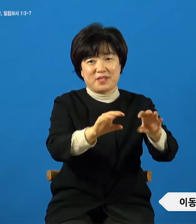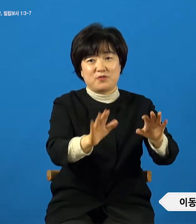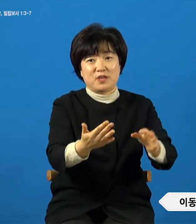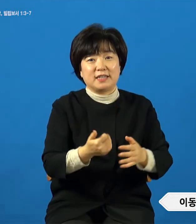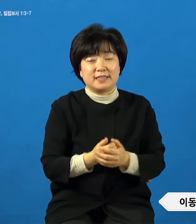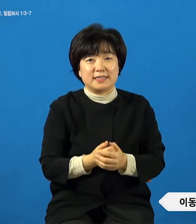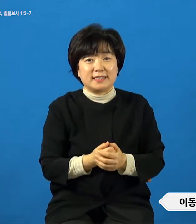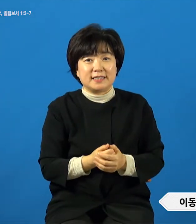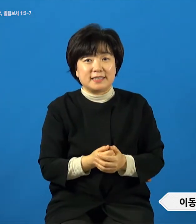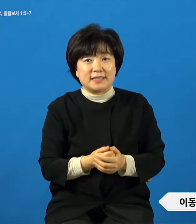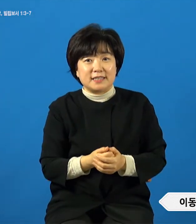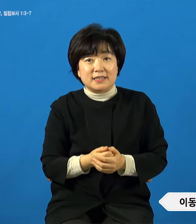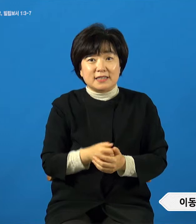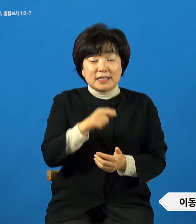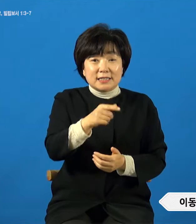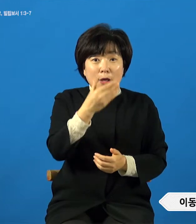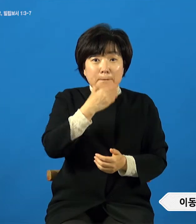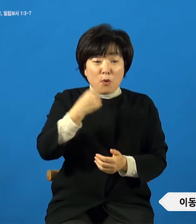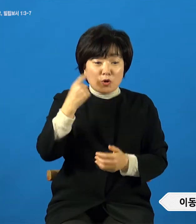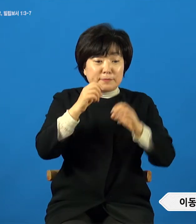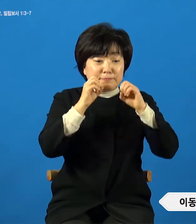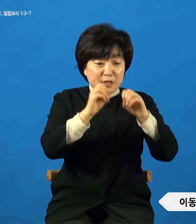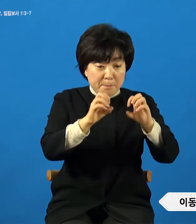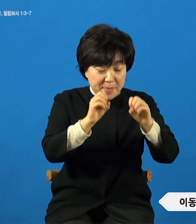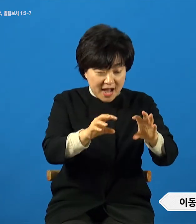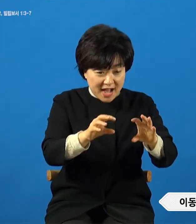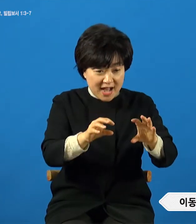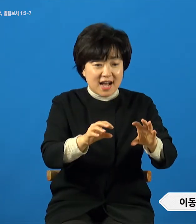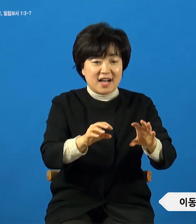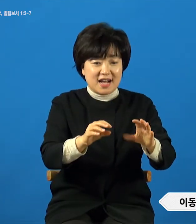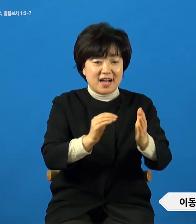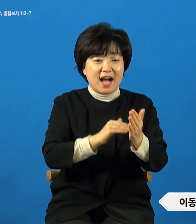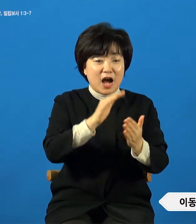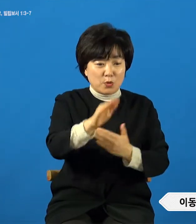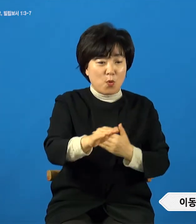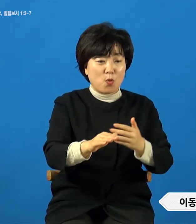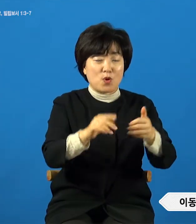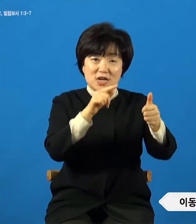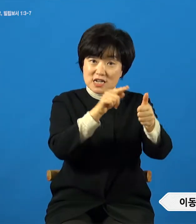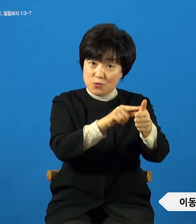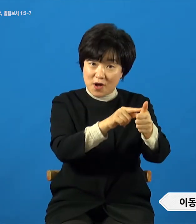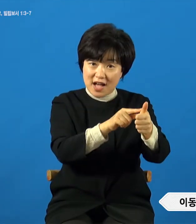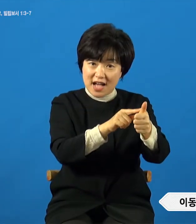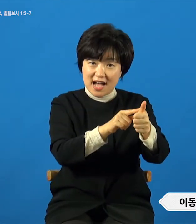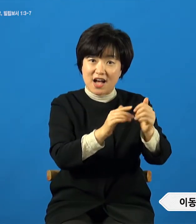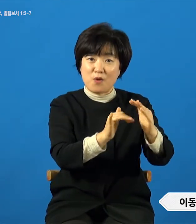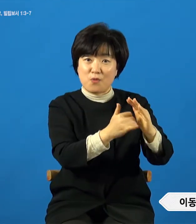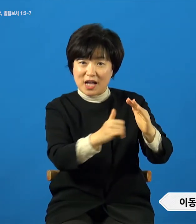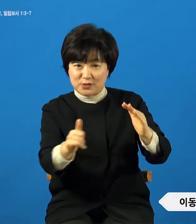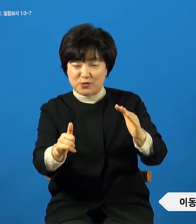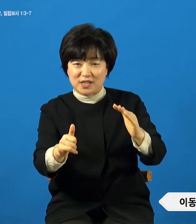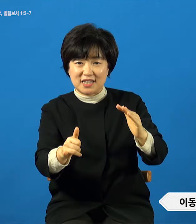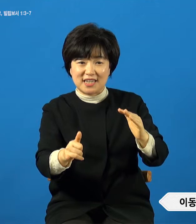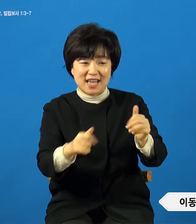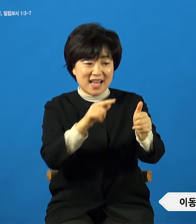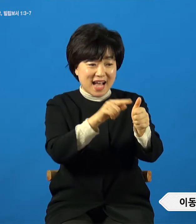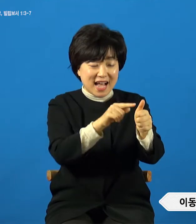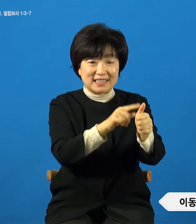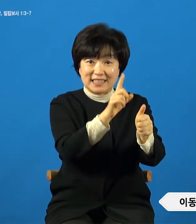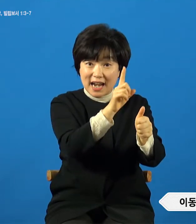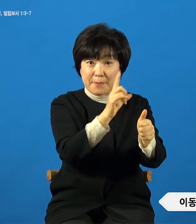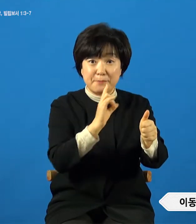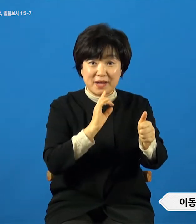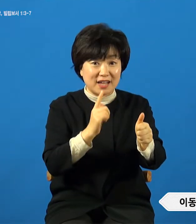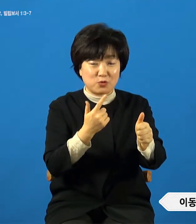그래서 어떻게 되느냐? 이 복음을 전해서 그와 그의 집안이 또 간수 한 사람뿐만 아니라